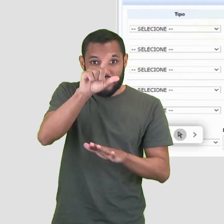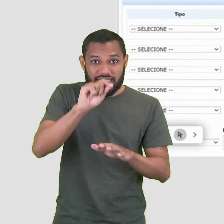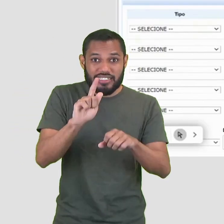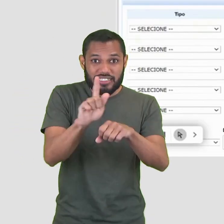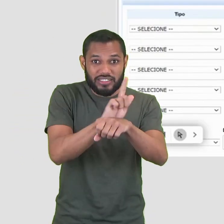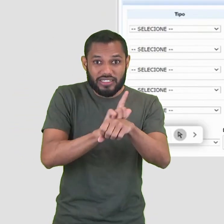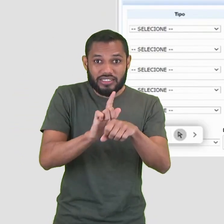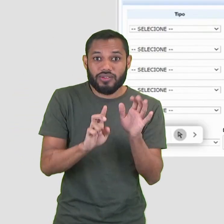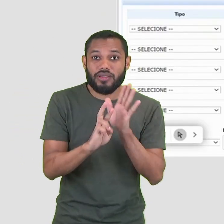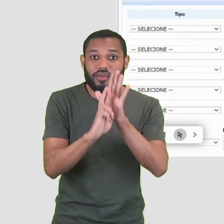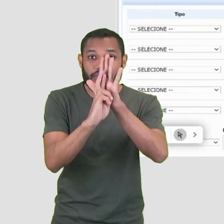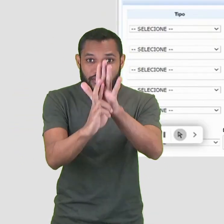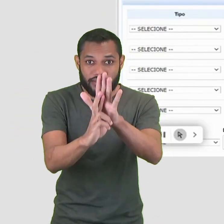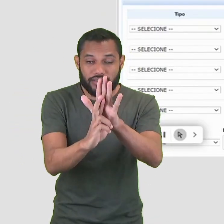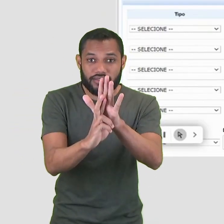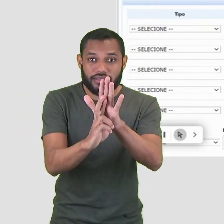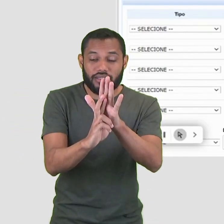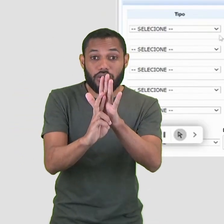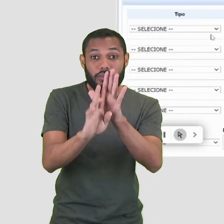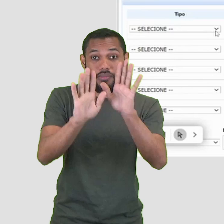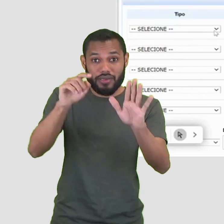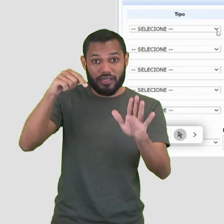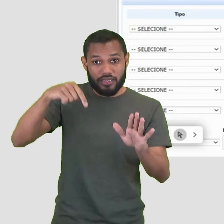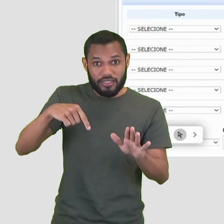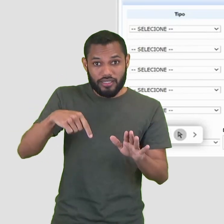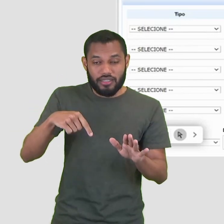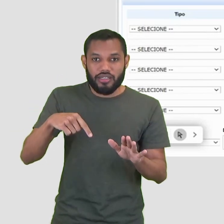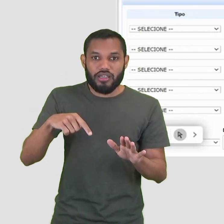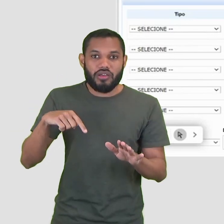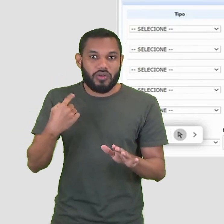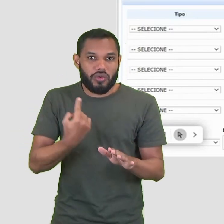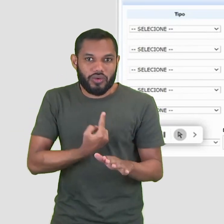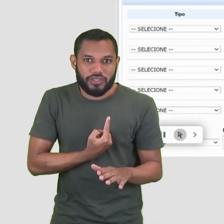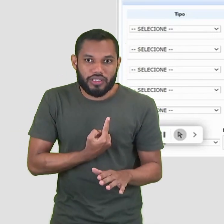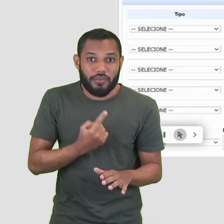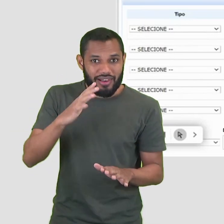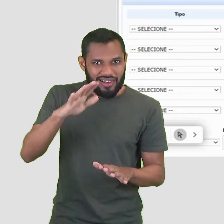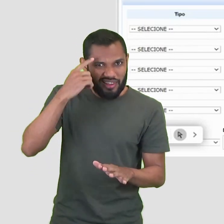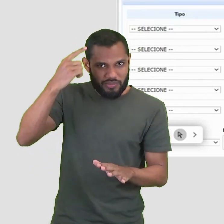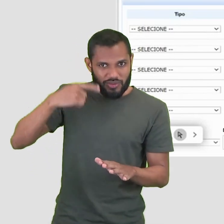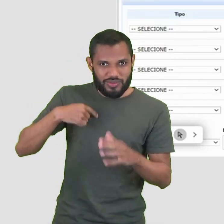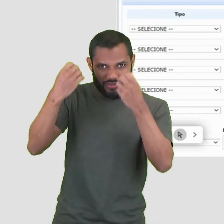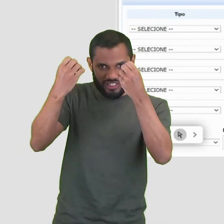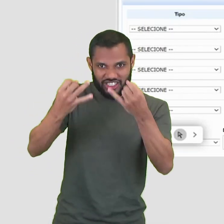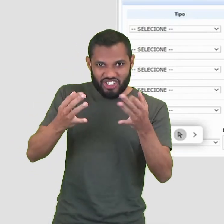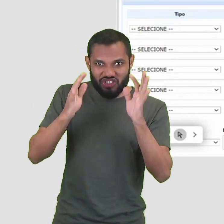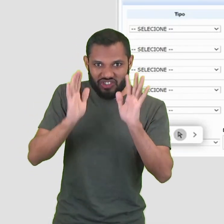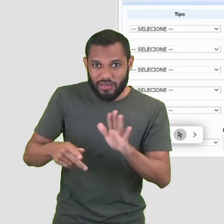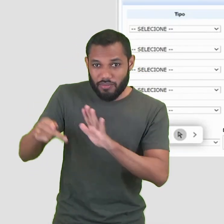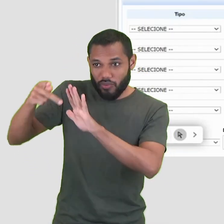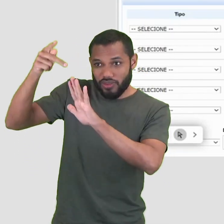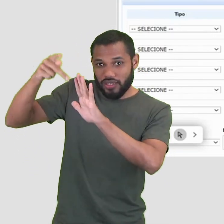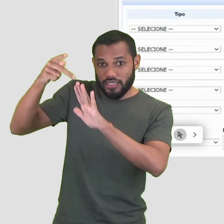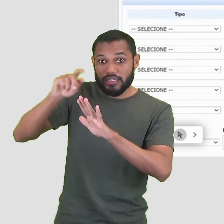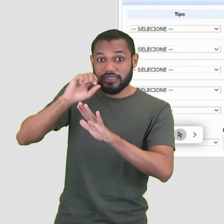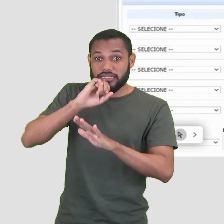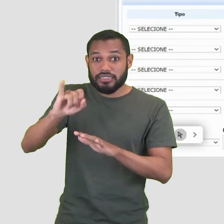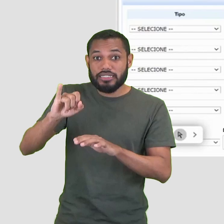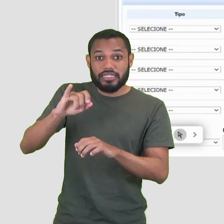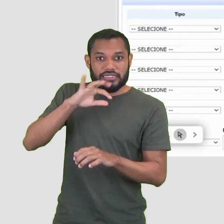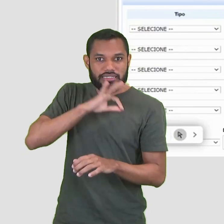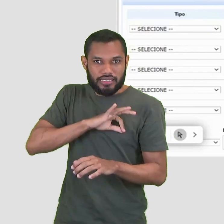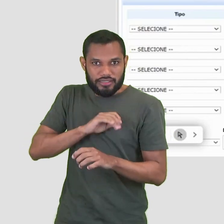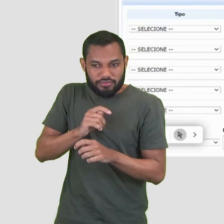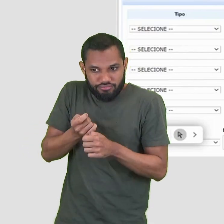gestão e representação. Nesse caso, a gente vai, né, então, como eu falei anteriormente, as portarias de